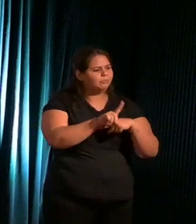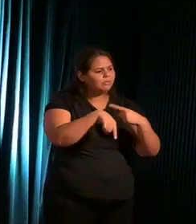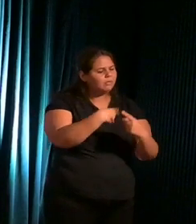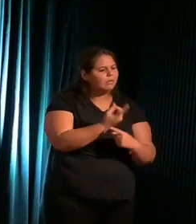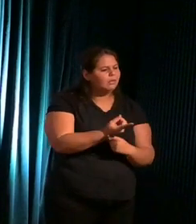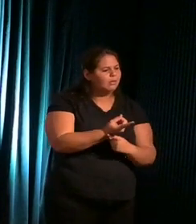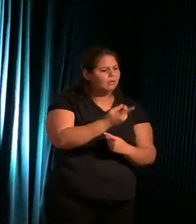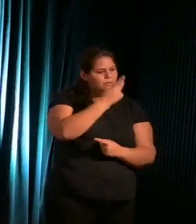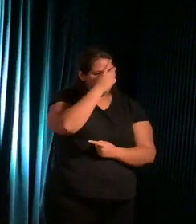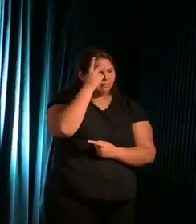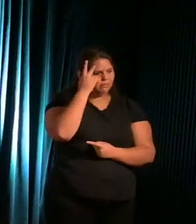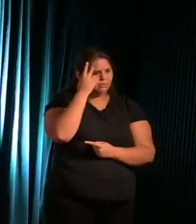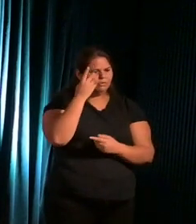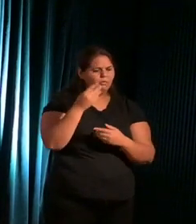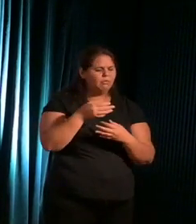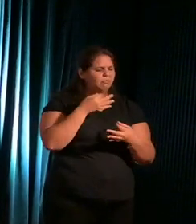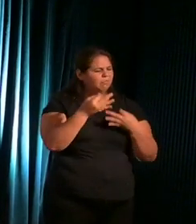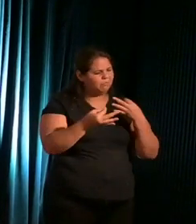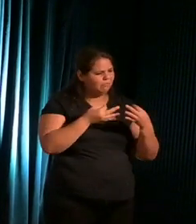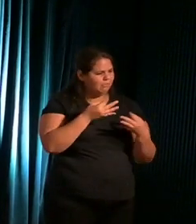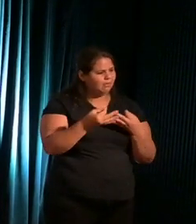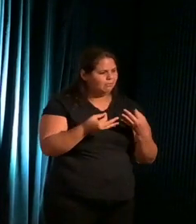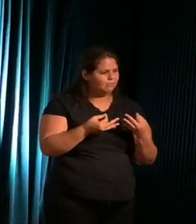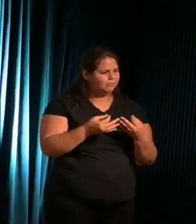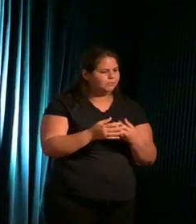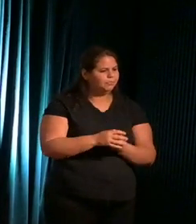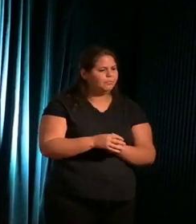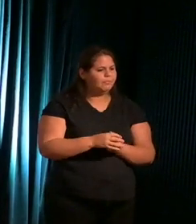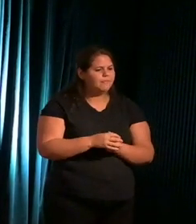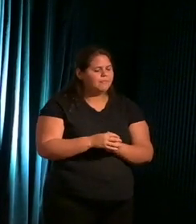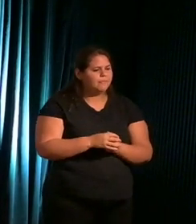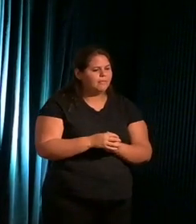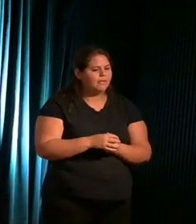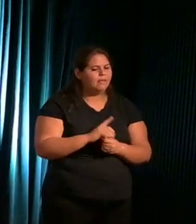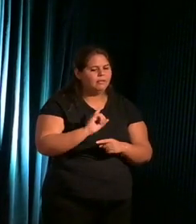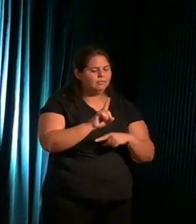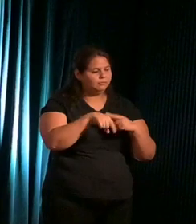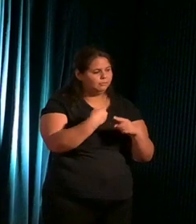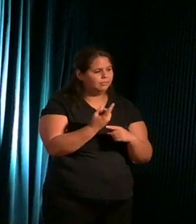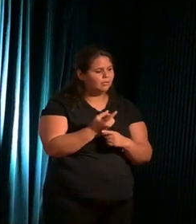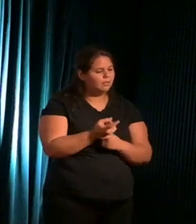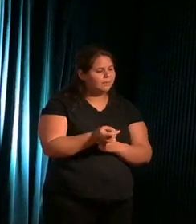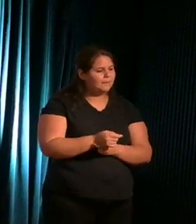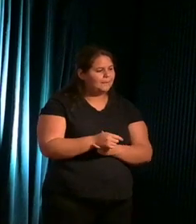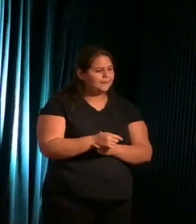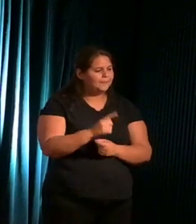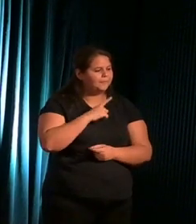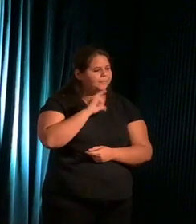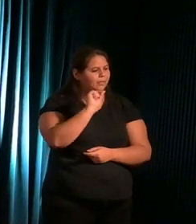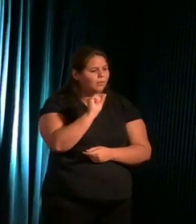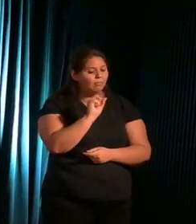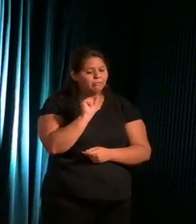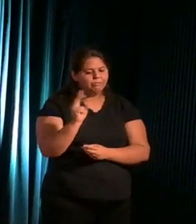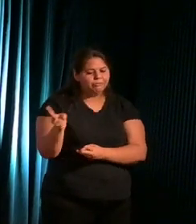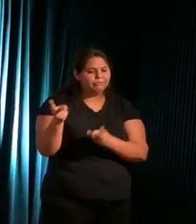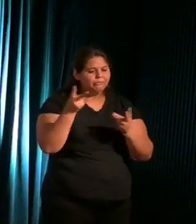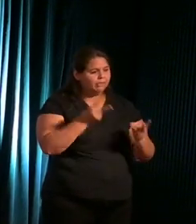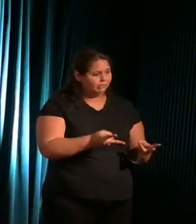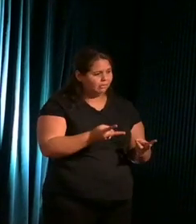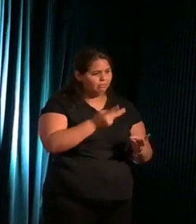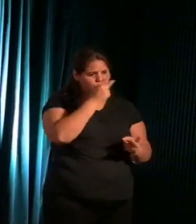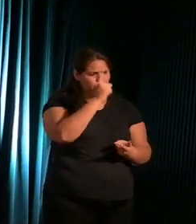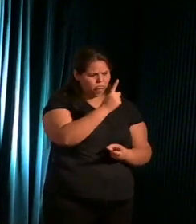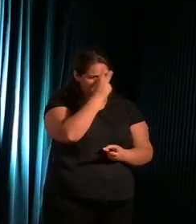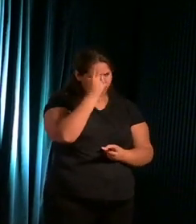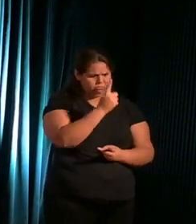o pessoal vai fazer as suas falas, né? E logo depois, nós teremos uma visita